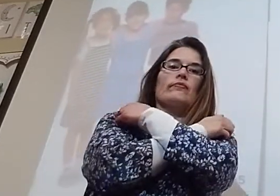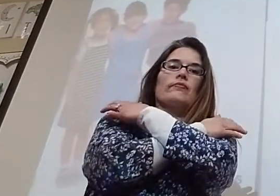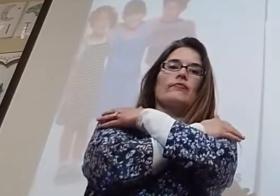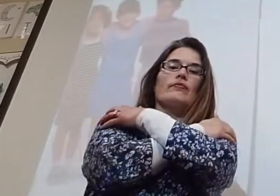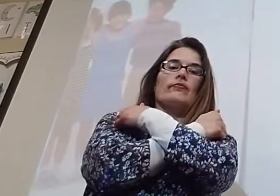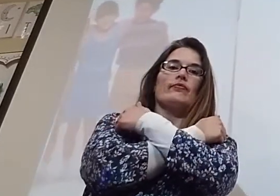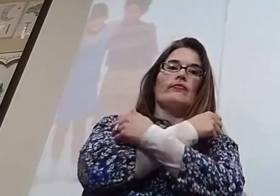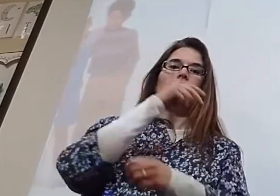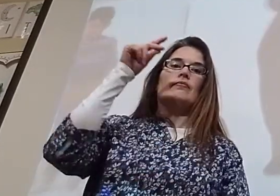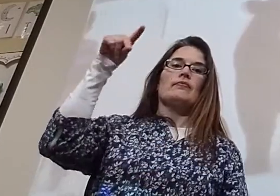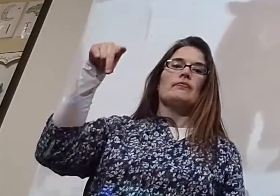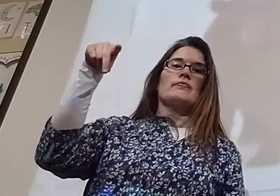oso, P,